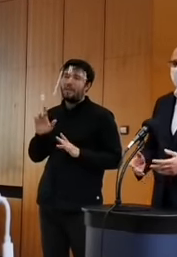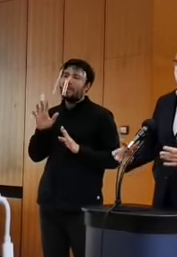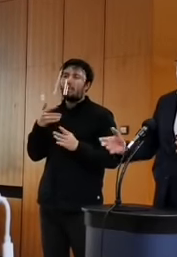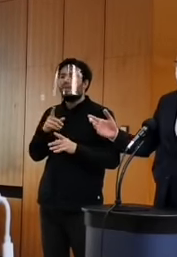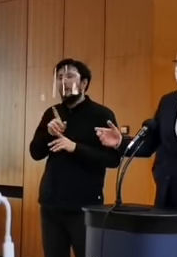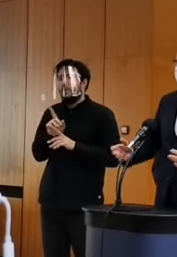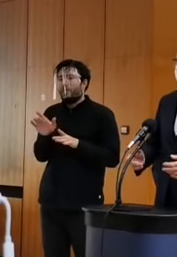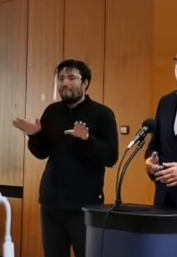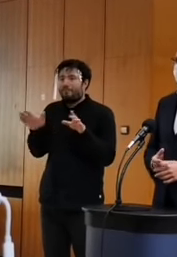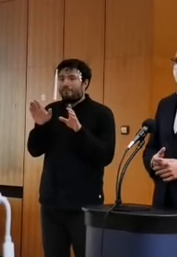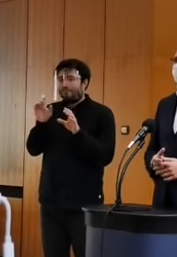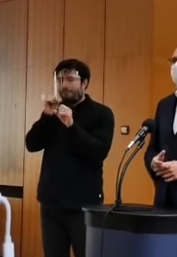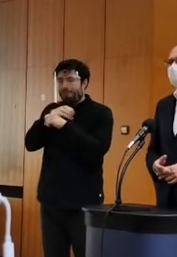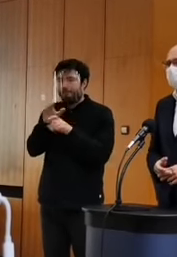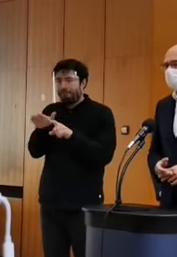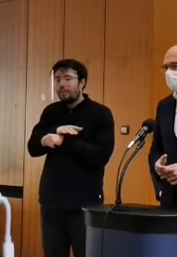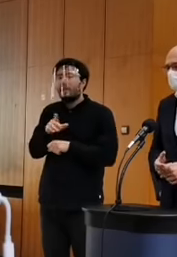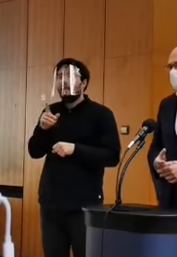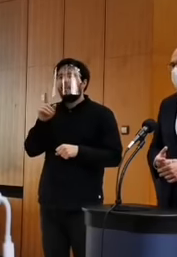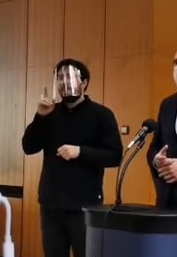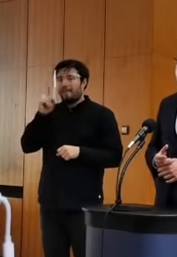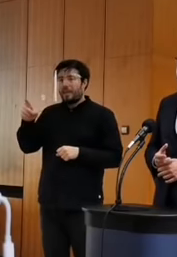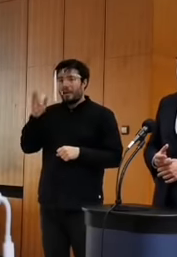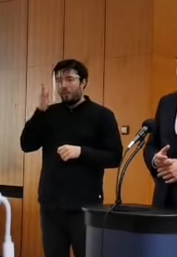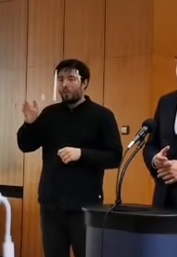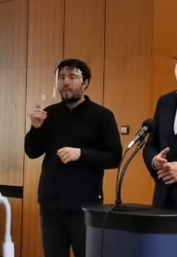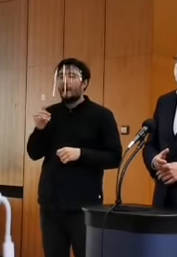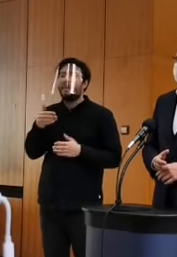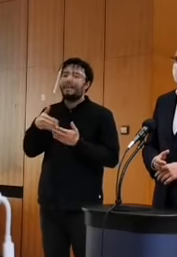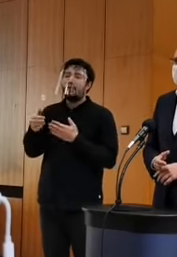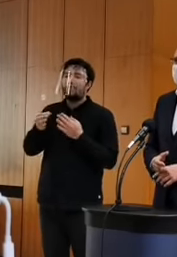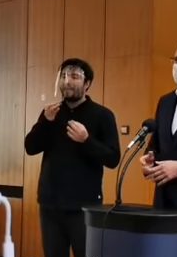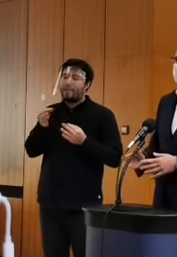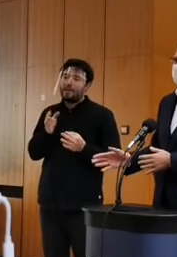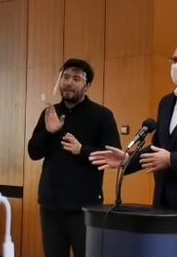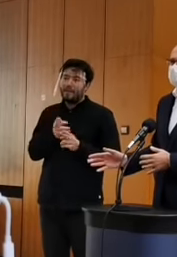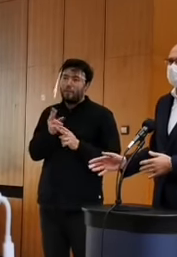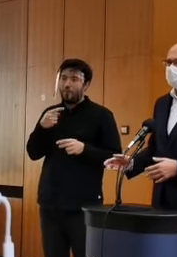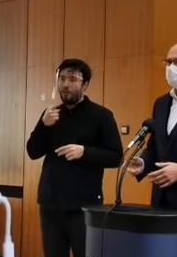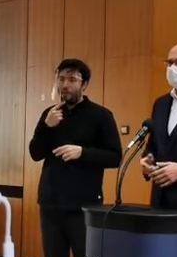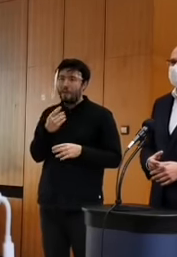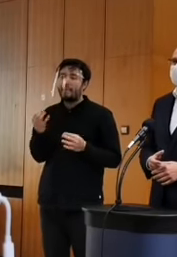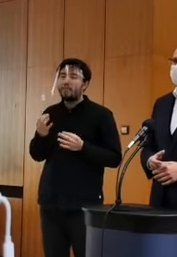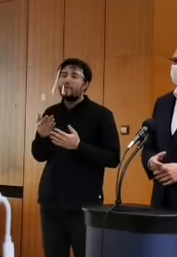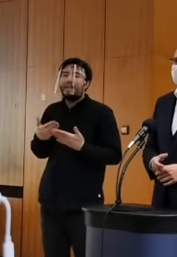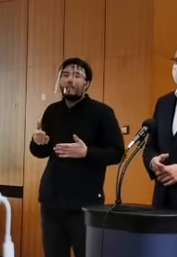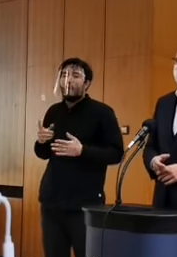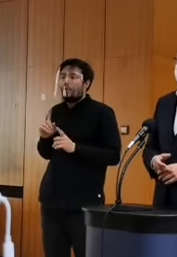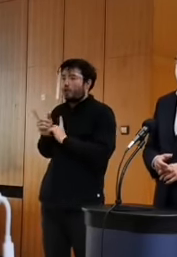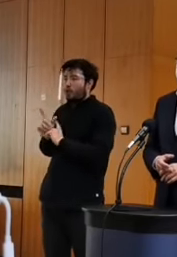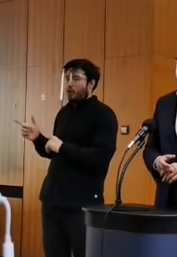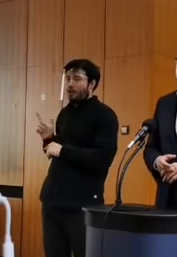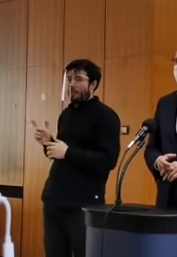keď už všetci vedia, že to bude, ale nebudem hovoriť ďalšie informácie preto, lebo nemám to s nimi dohodnuté.